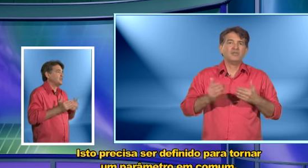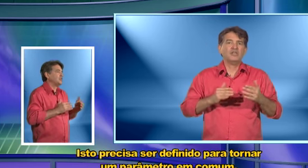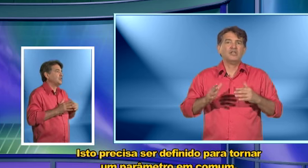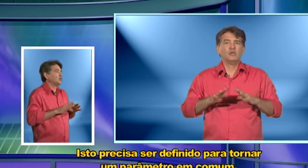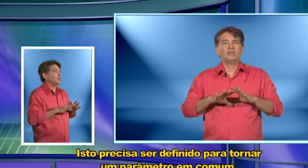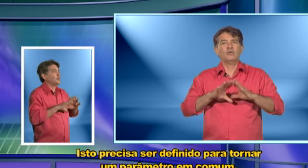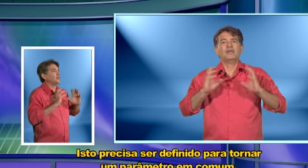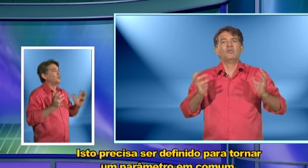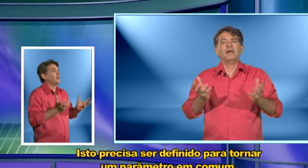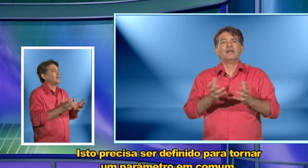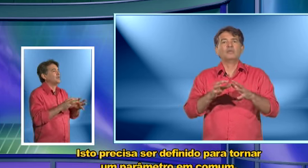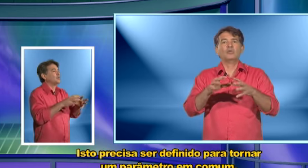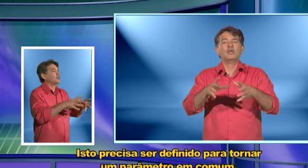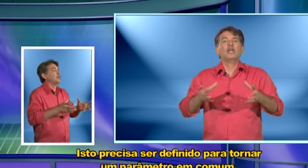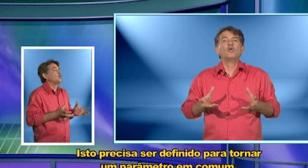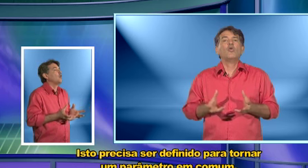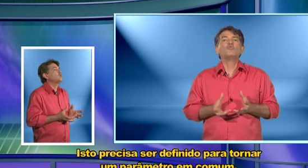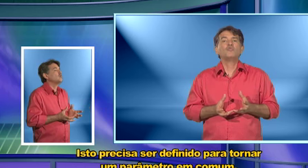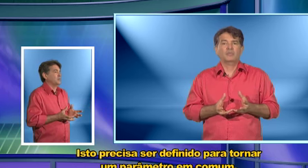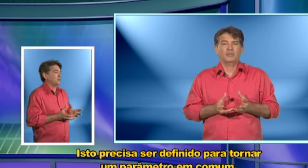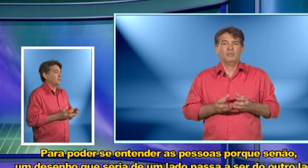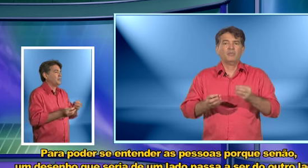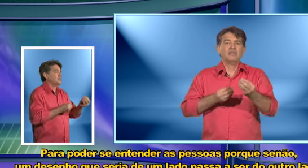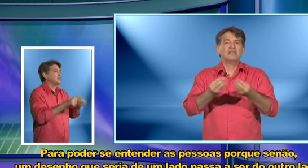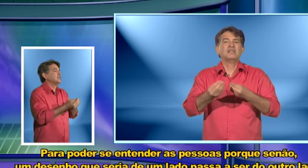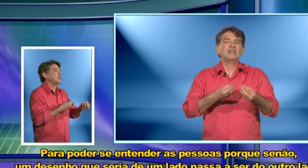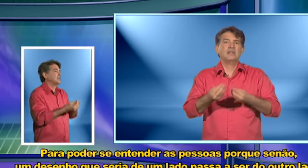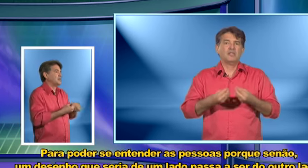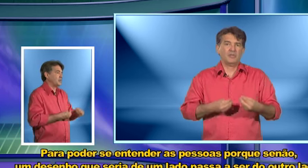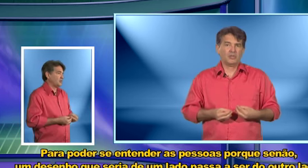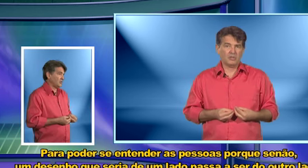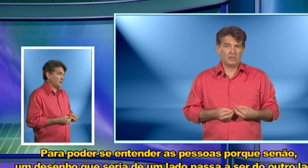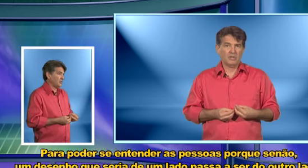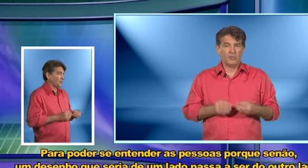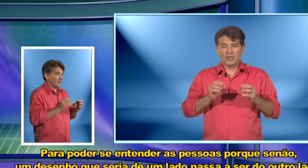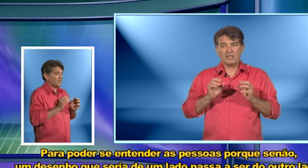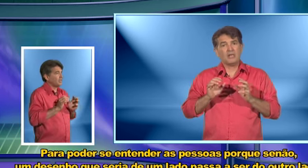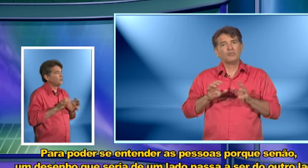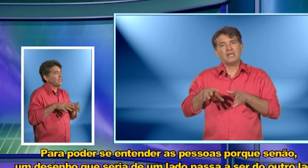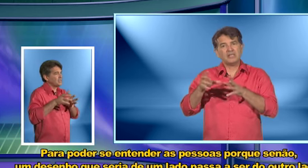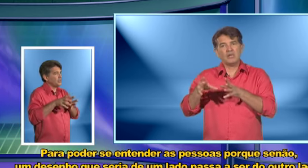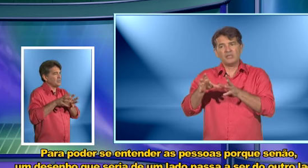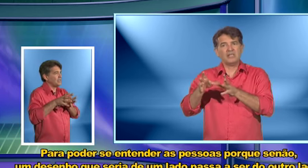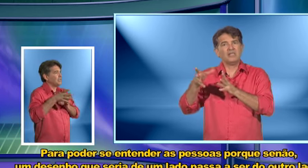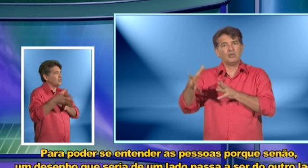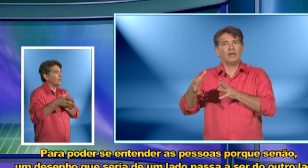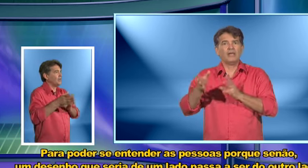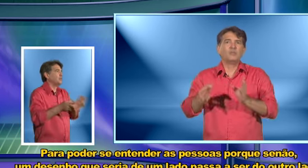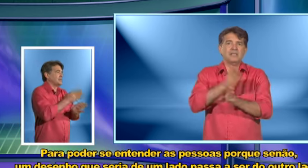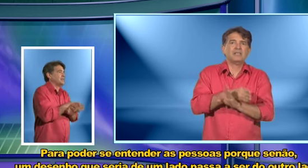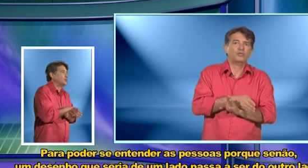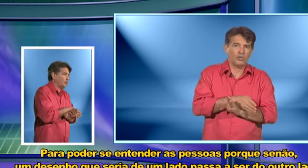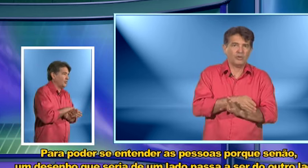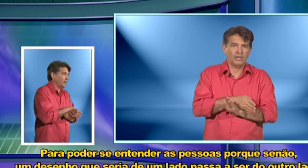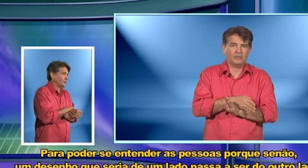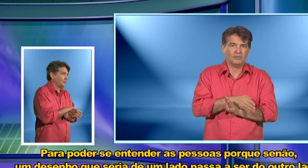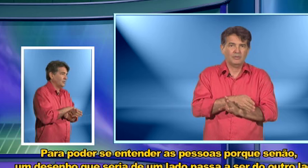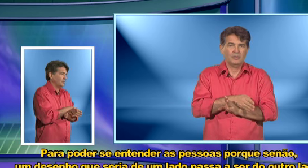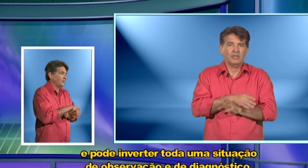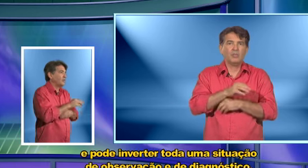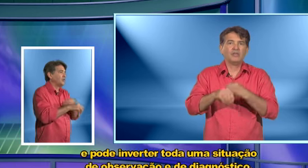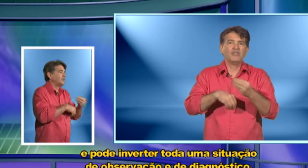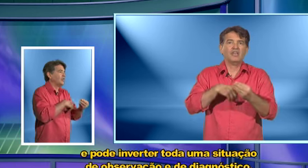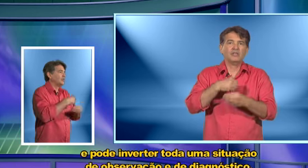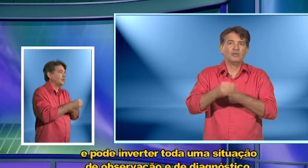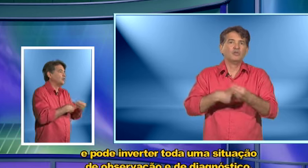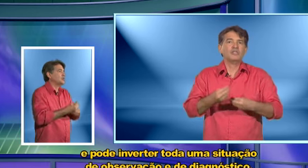precisa ser definido para tornar um parâmetro em comum, para poder se entender as pessoas. Porque senão um desenho que seria de um lado passa a ser do outro lado.